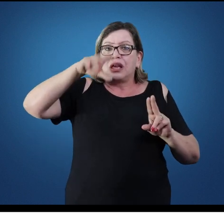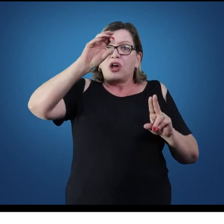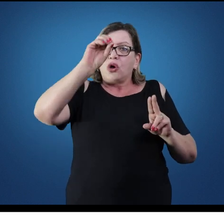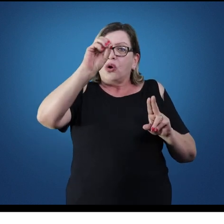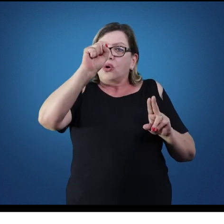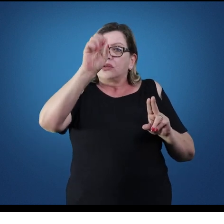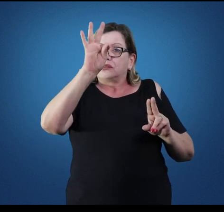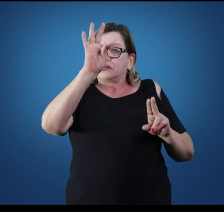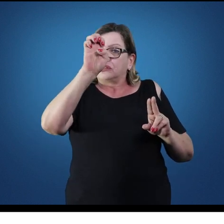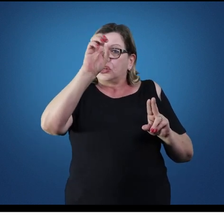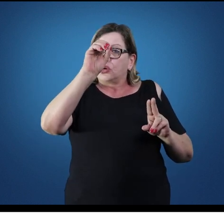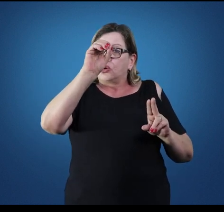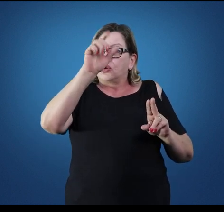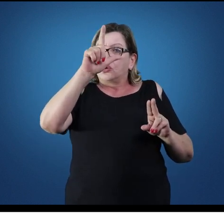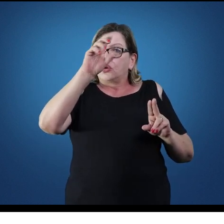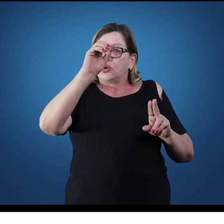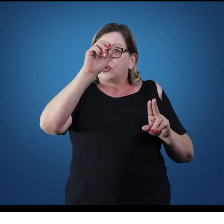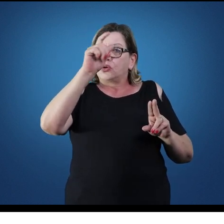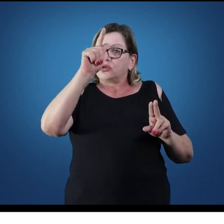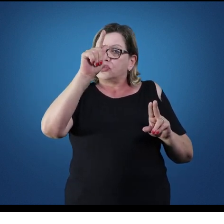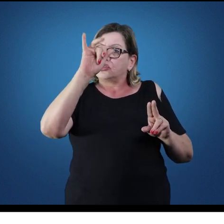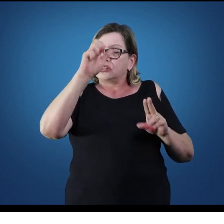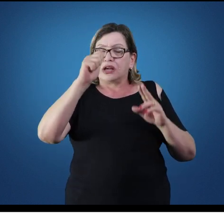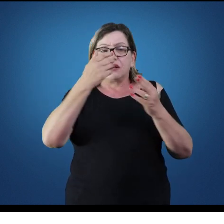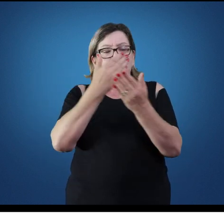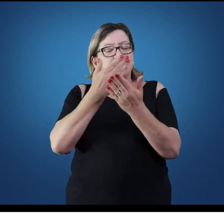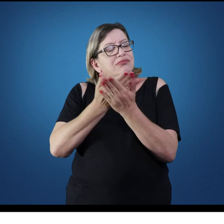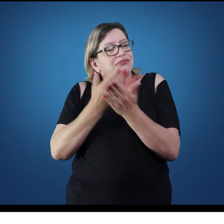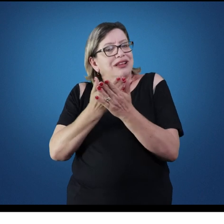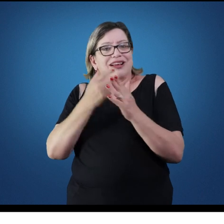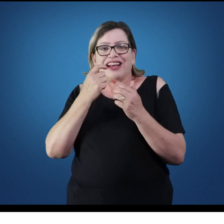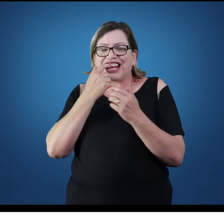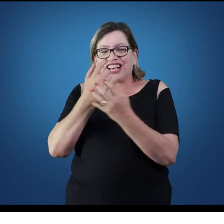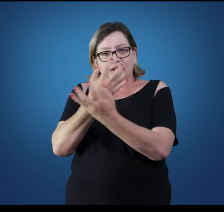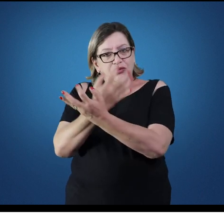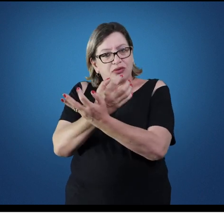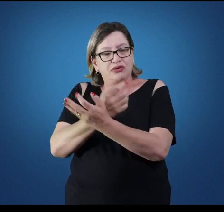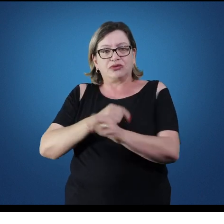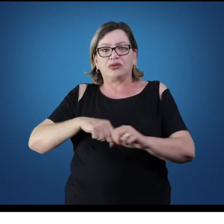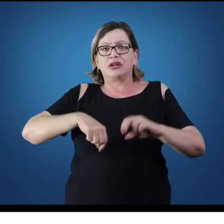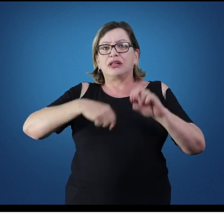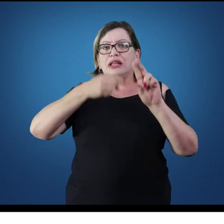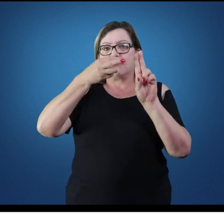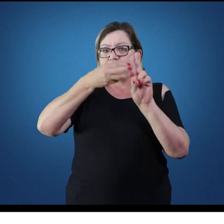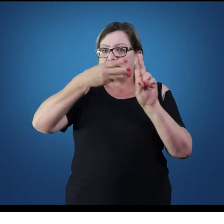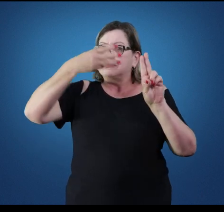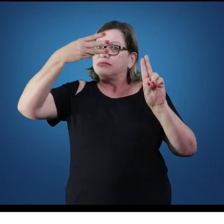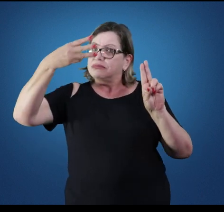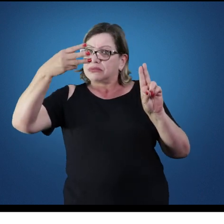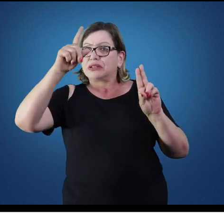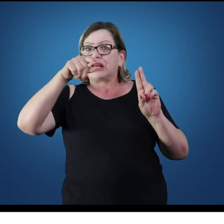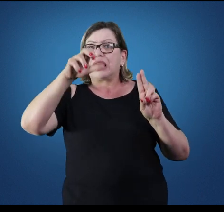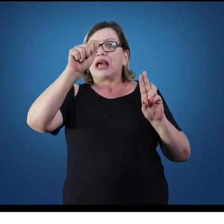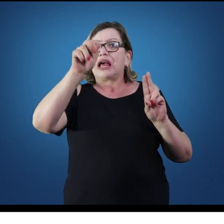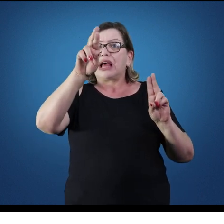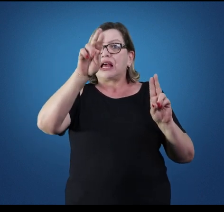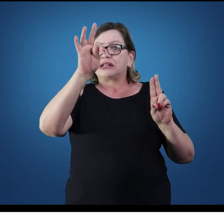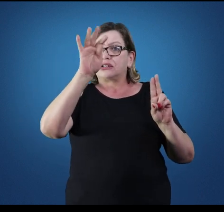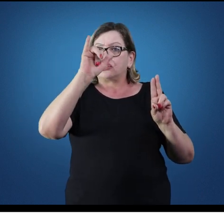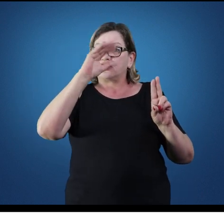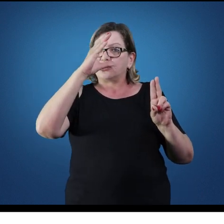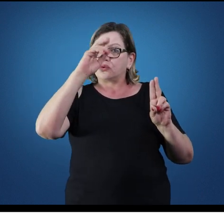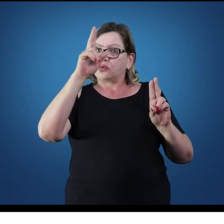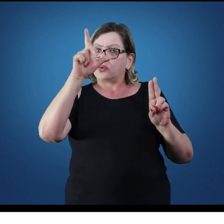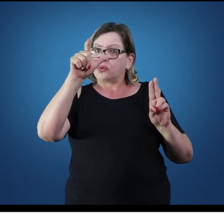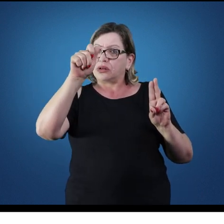estudo dos ossos do corpo humano. A unidade 3, nós vamos estudar articulações, extremamente importante para o professor de educação